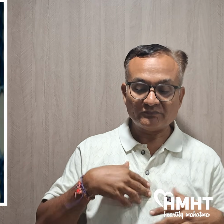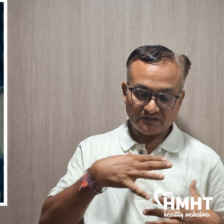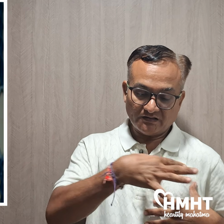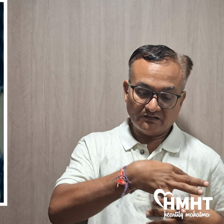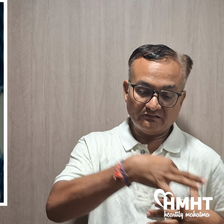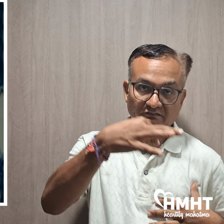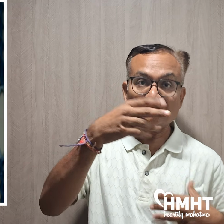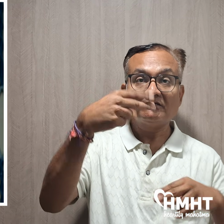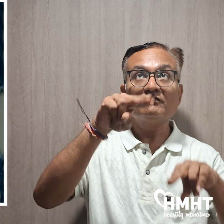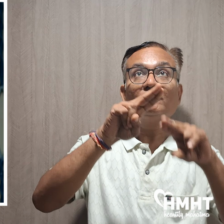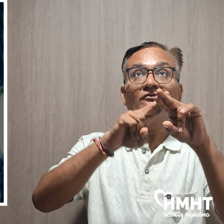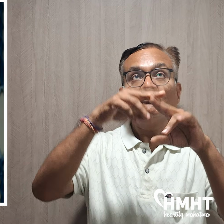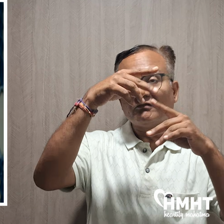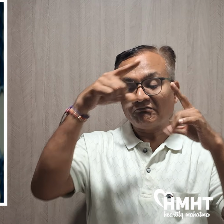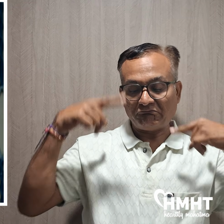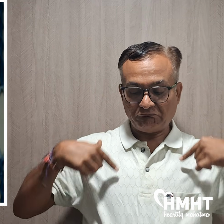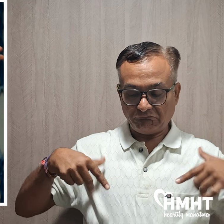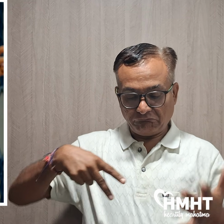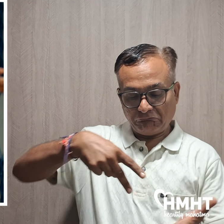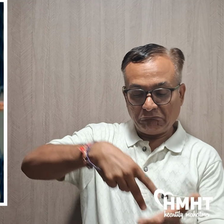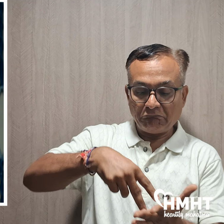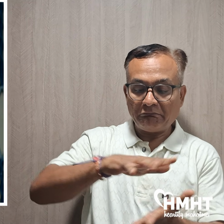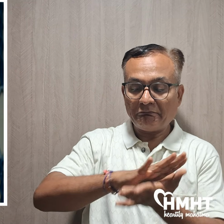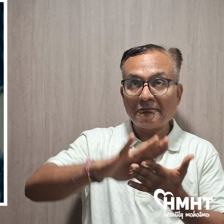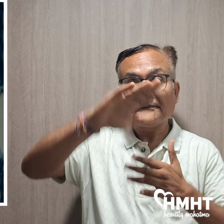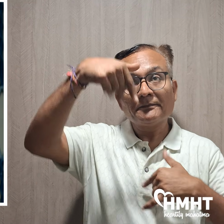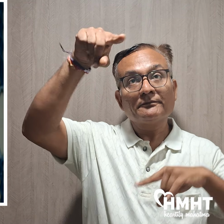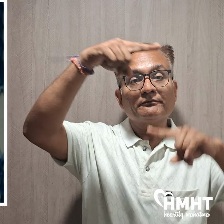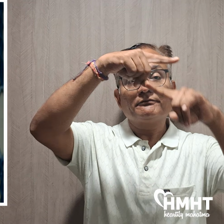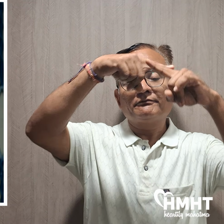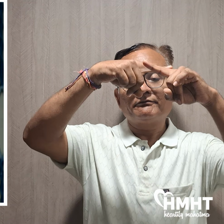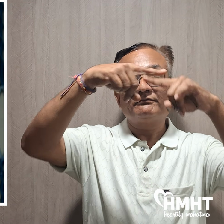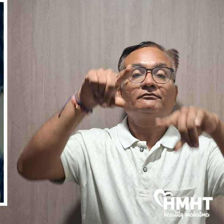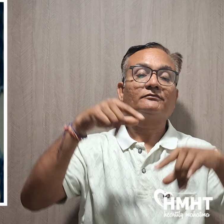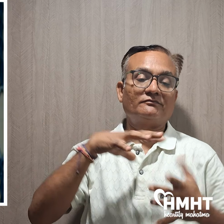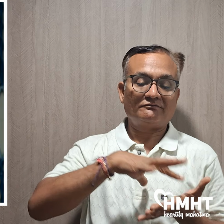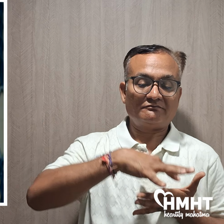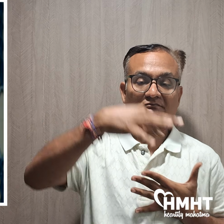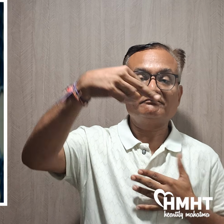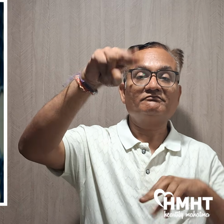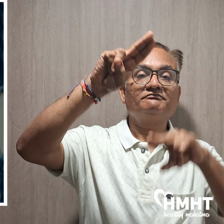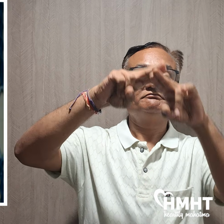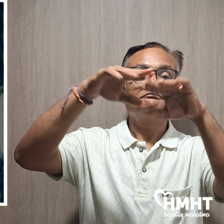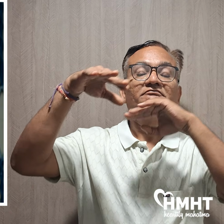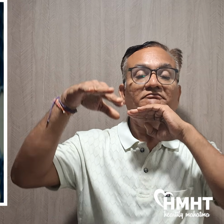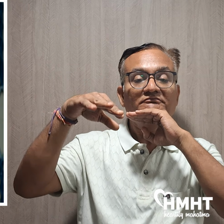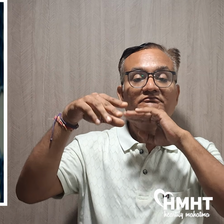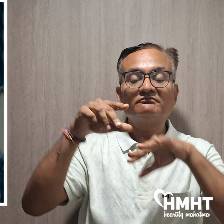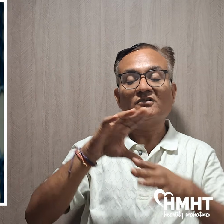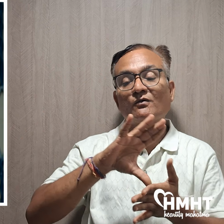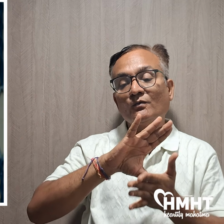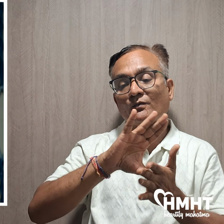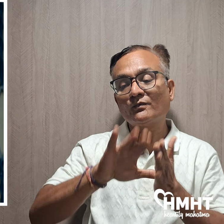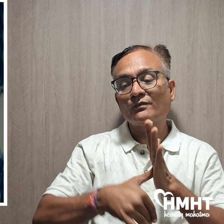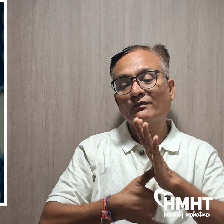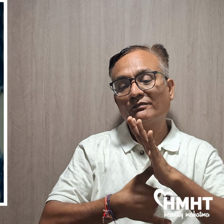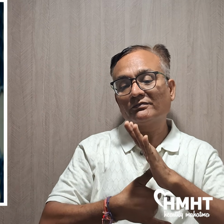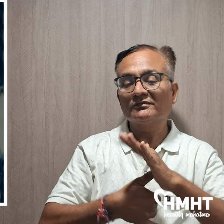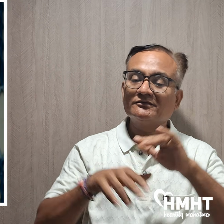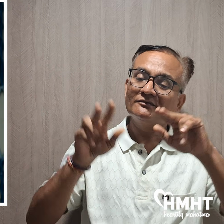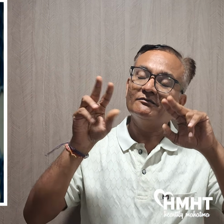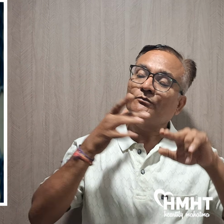આત્મા સ્થાન પામે છે. ત્યાંથી આખું જગત જુએ, જાણે, પોતાના અનંત અનંત પરમાનંદમાં રહે છે. અને